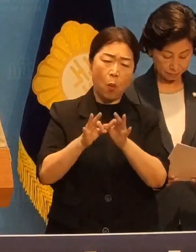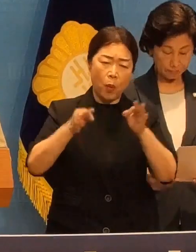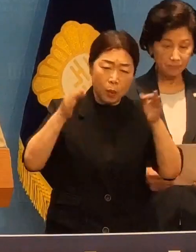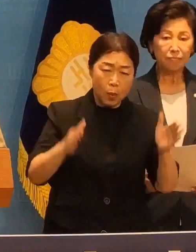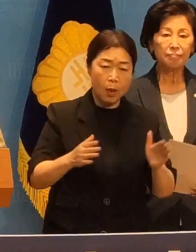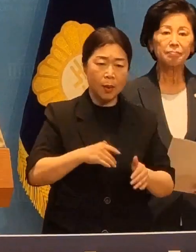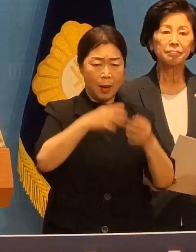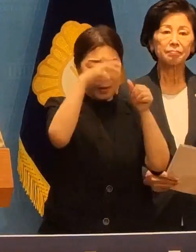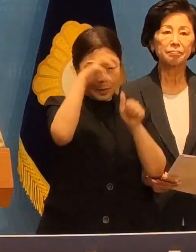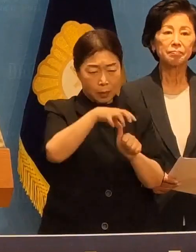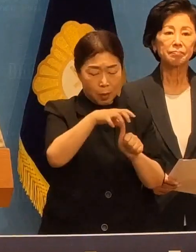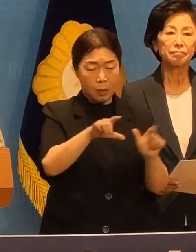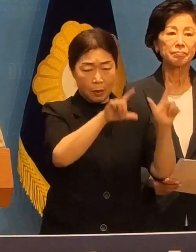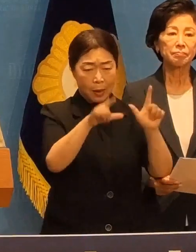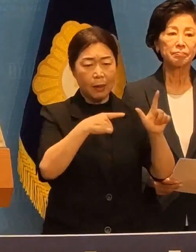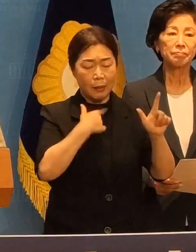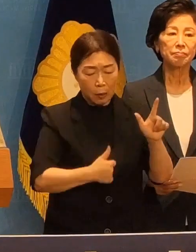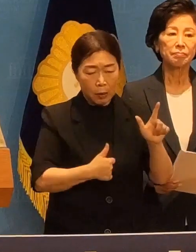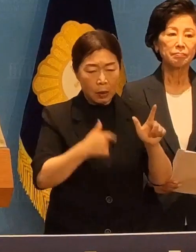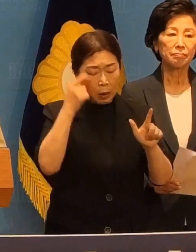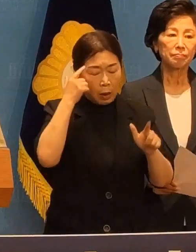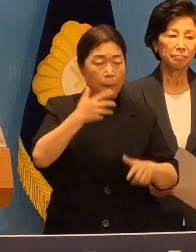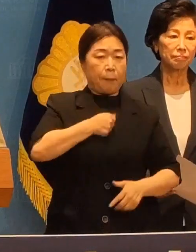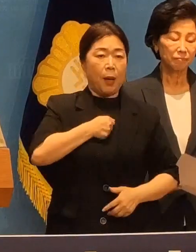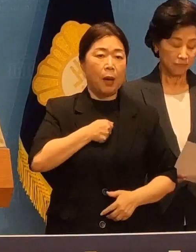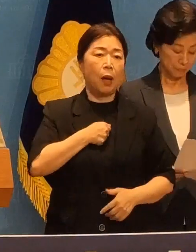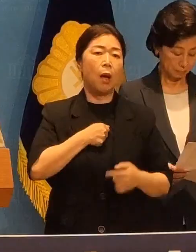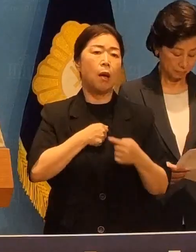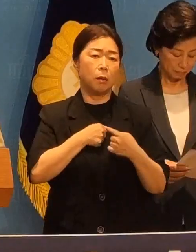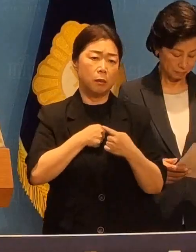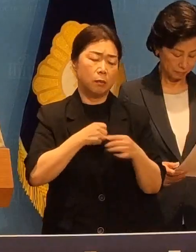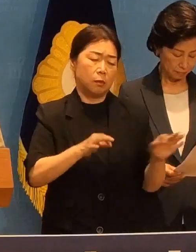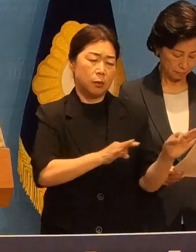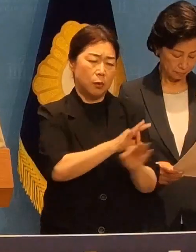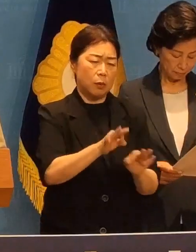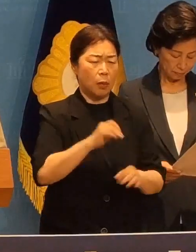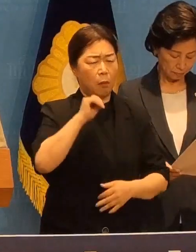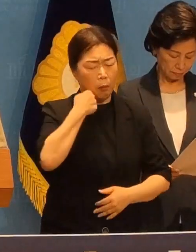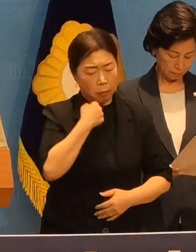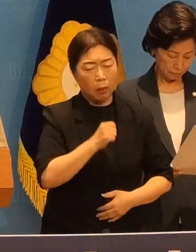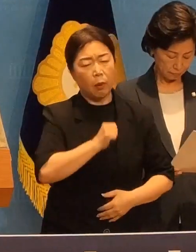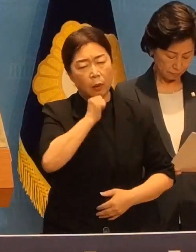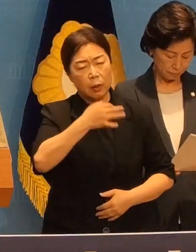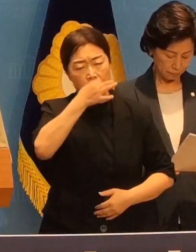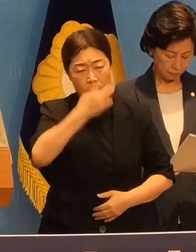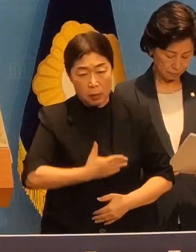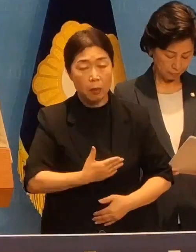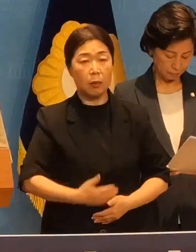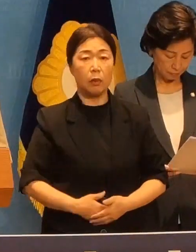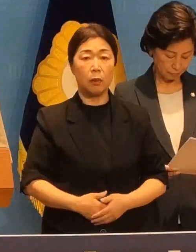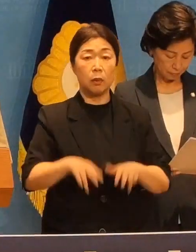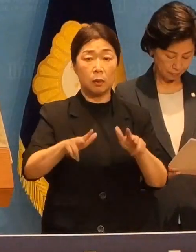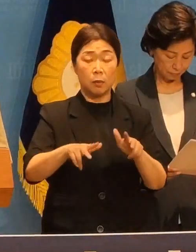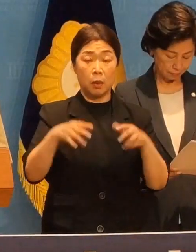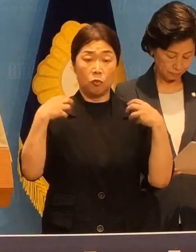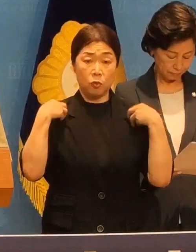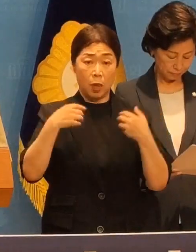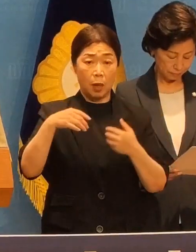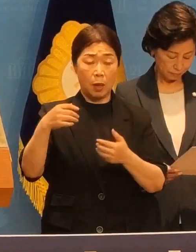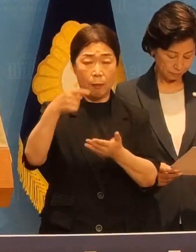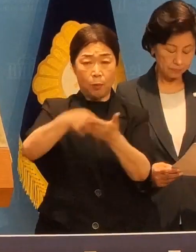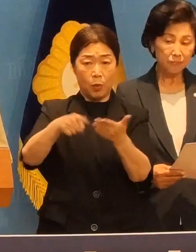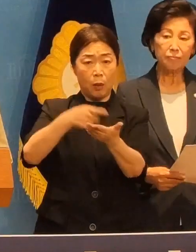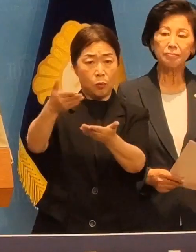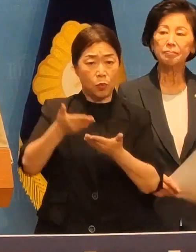트라우마와 경제적 어려움 속에서 살아가고 있습니다. 어렵게 배상이나 보상을 받아도 기존